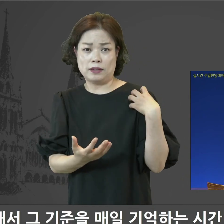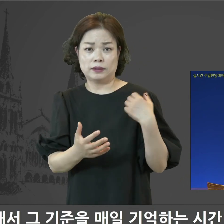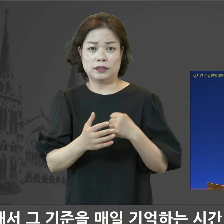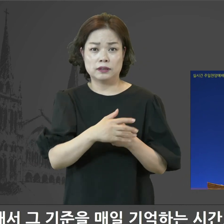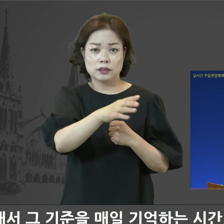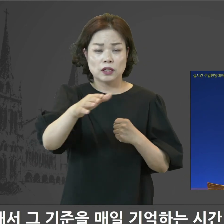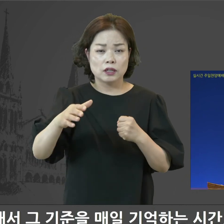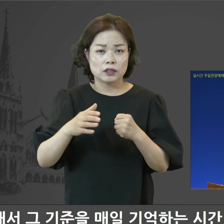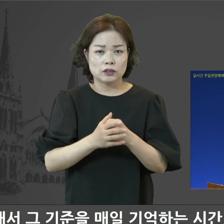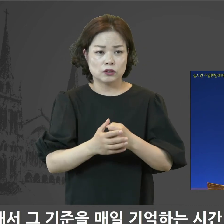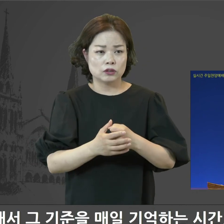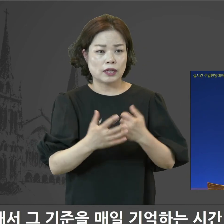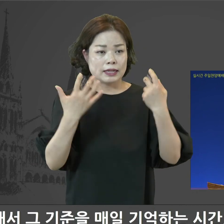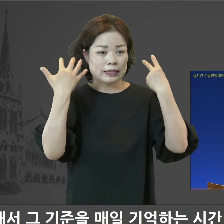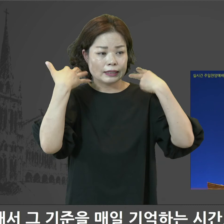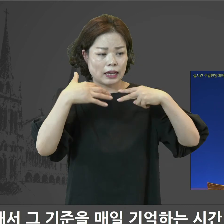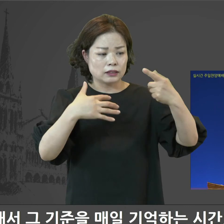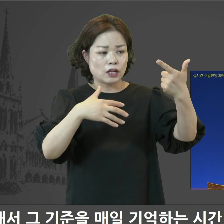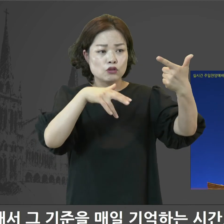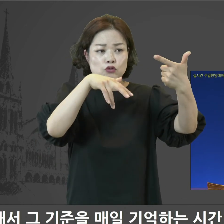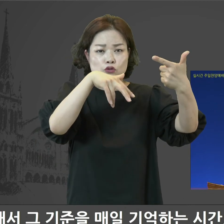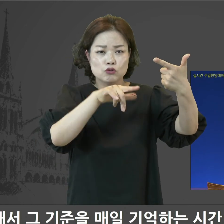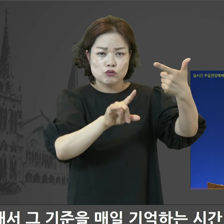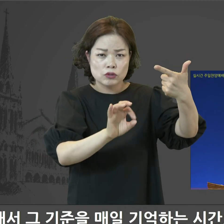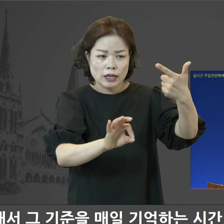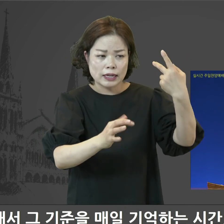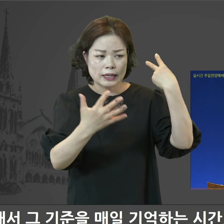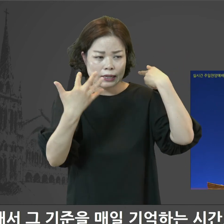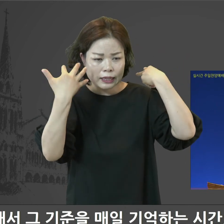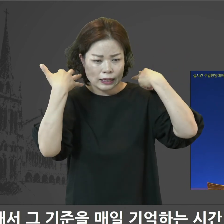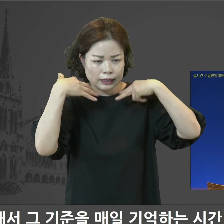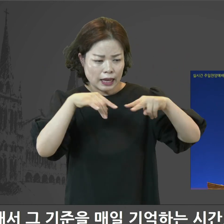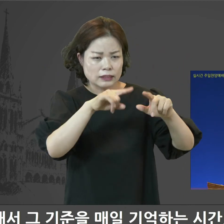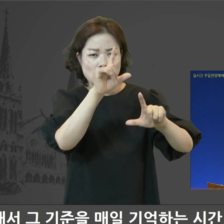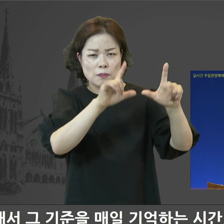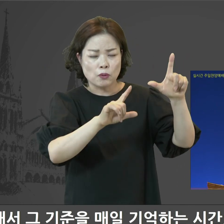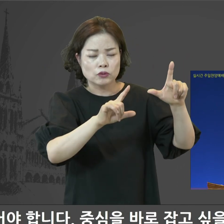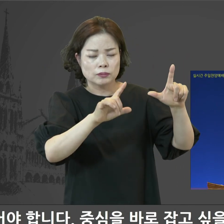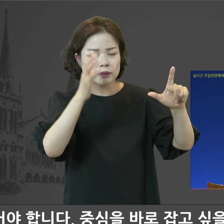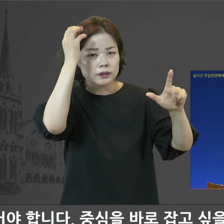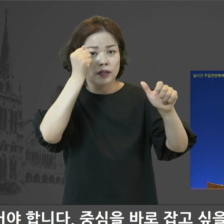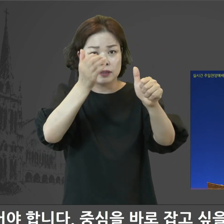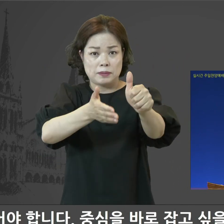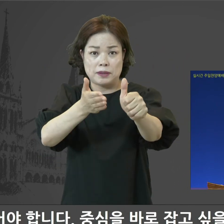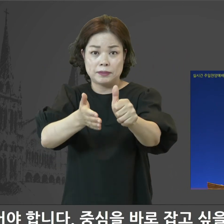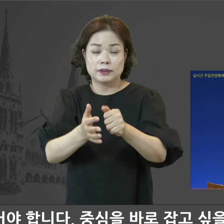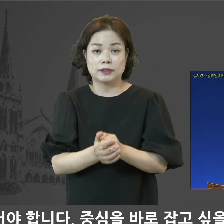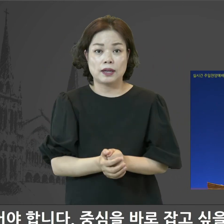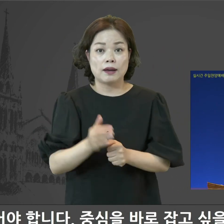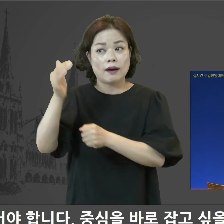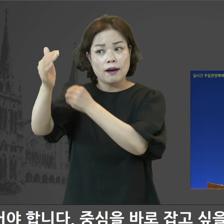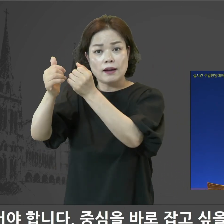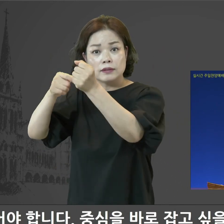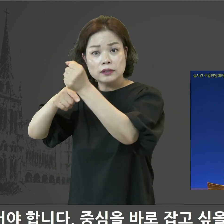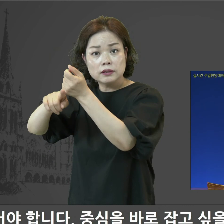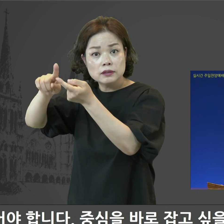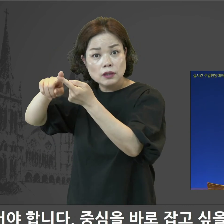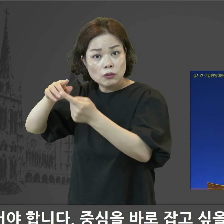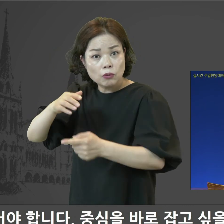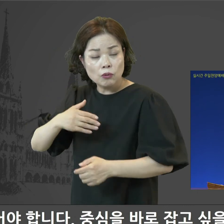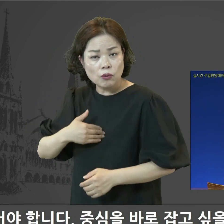6장 말씀에 기록되어져 있는 이 다니엘의 모습이 여러분들 속에 떠올랐으면 좋겠습니다. 하나님의 뜻을